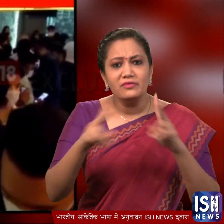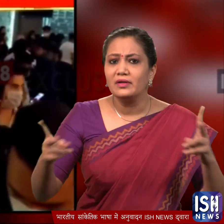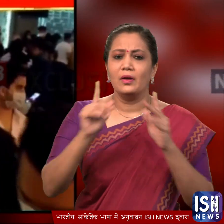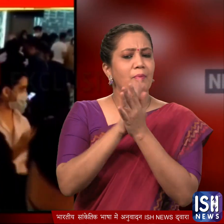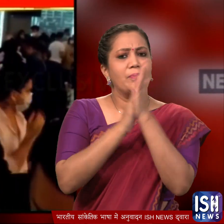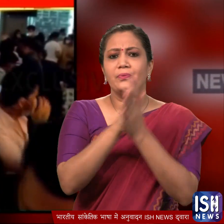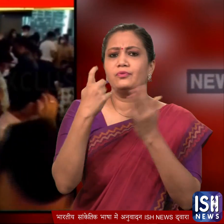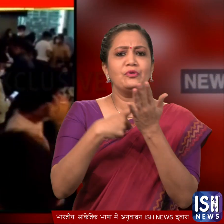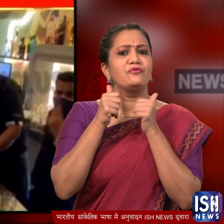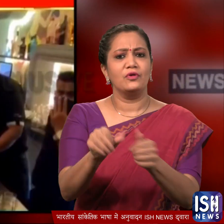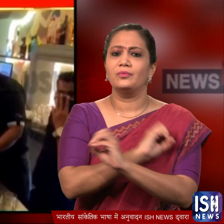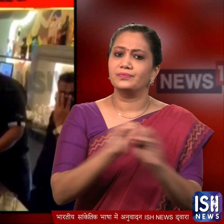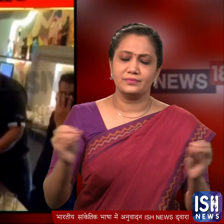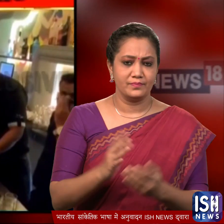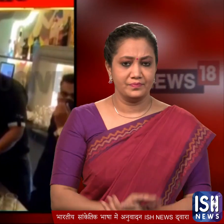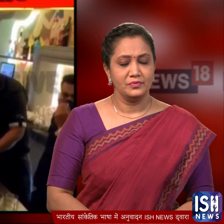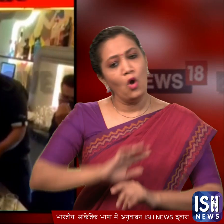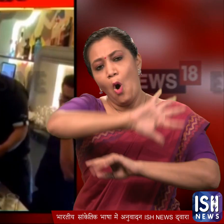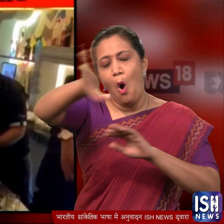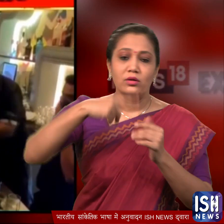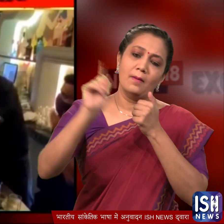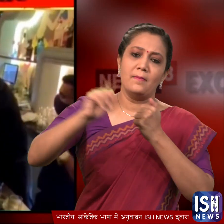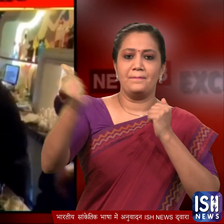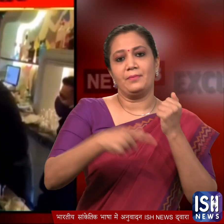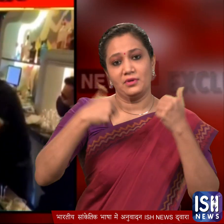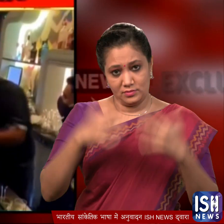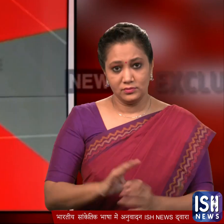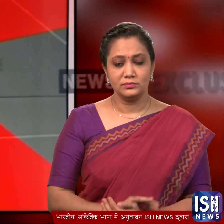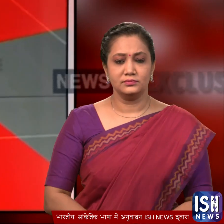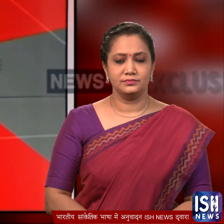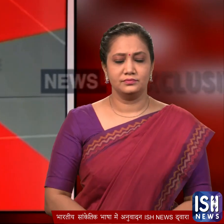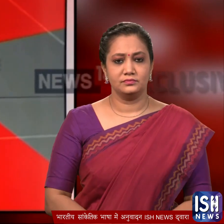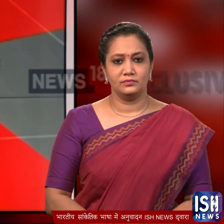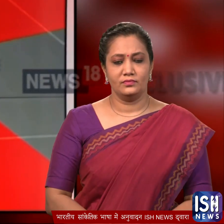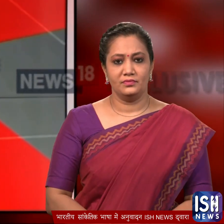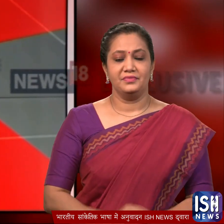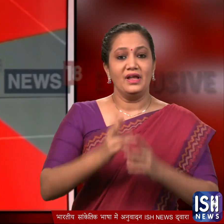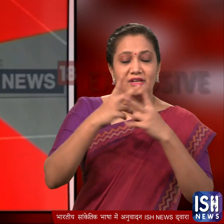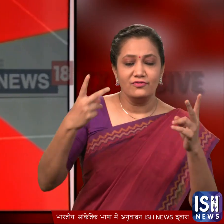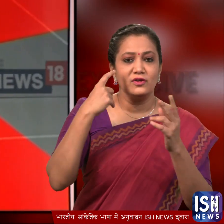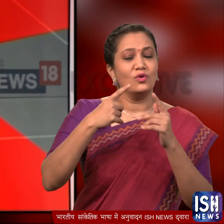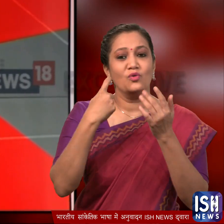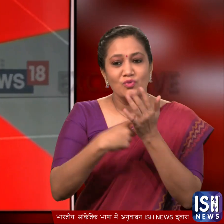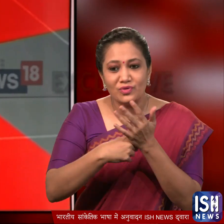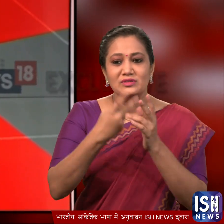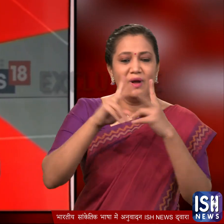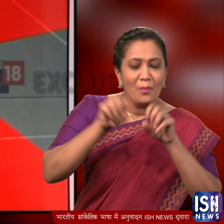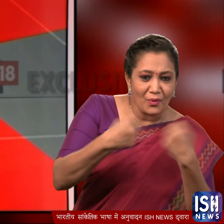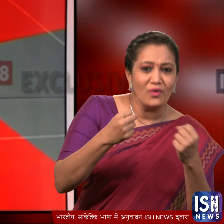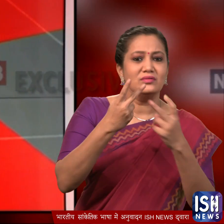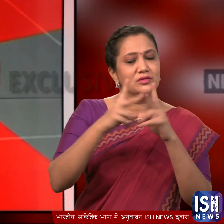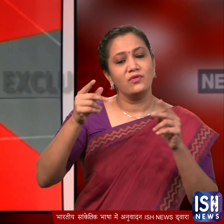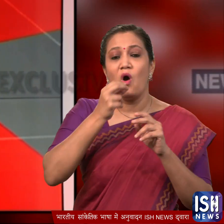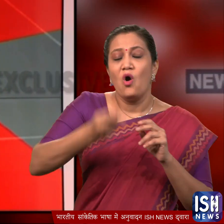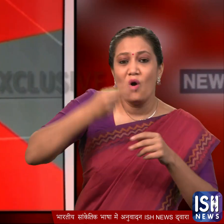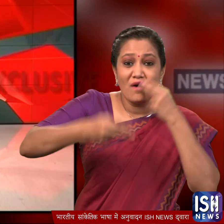के नियम की भी पूरी तरह अनदेखी की। उन सभी लोगों से जुर्माना वसूला गया और इसके साथ ही नियमों की धज्जियां उड़ाने पर